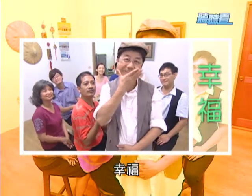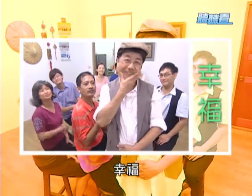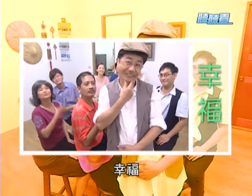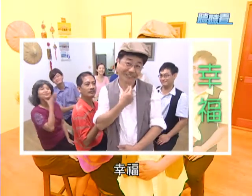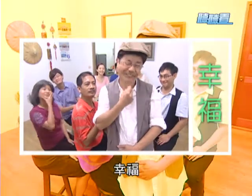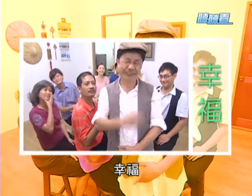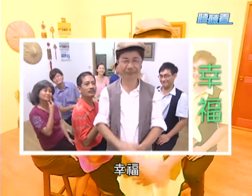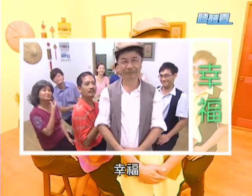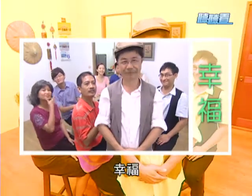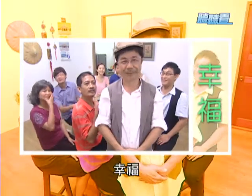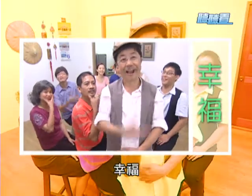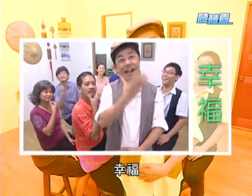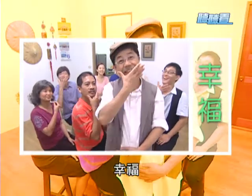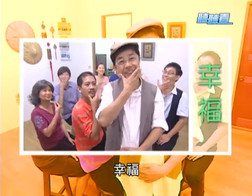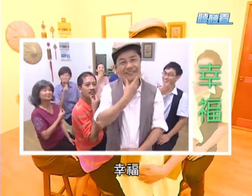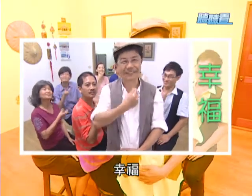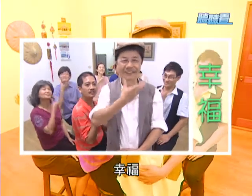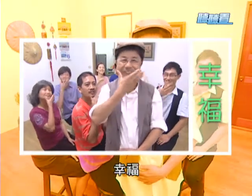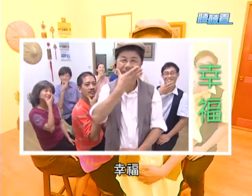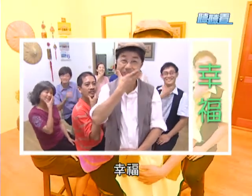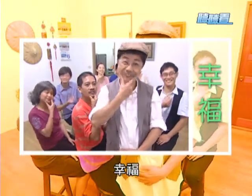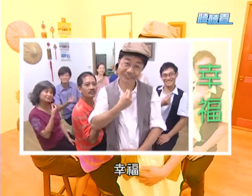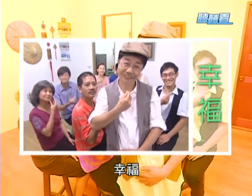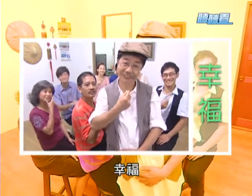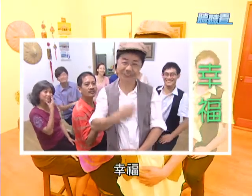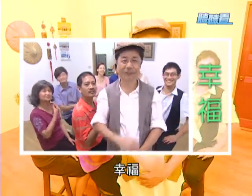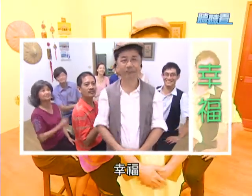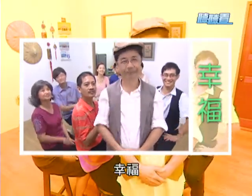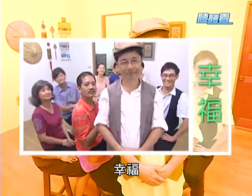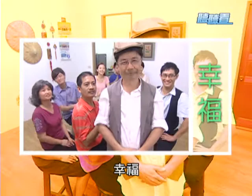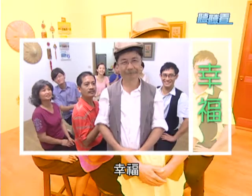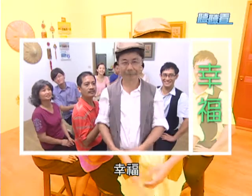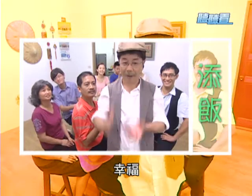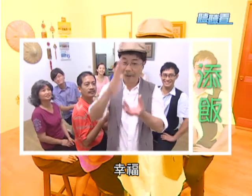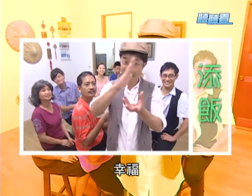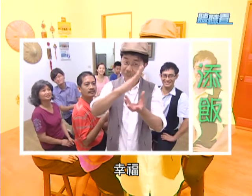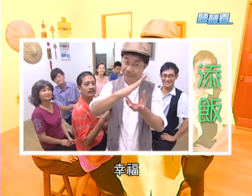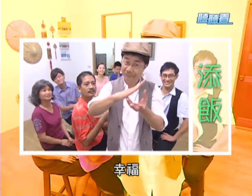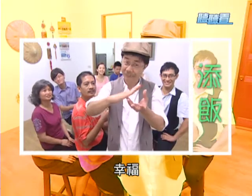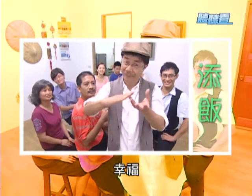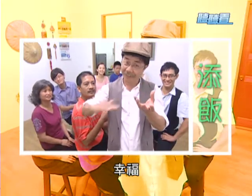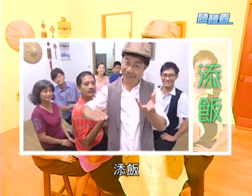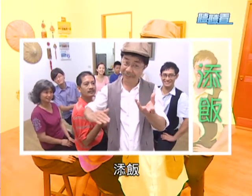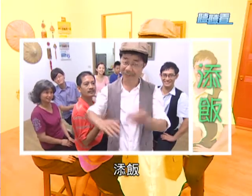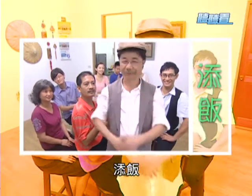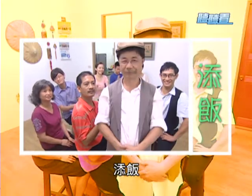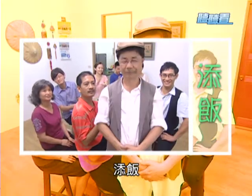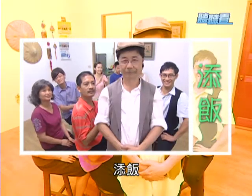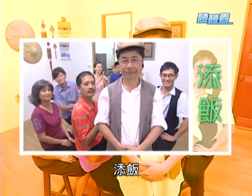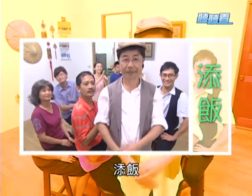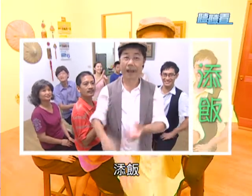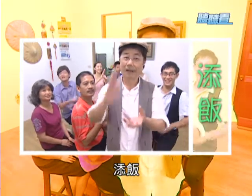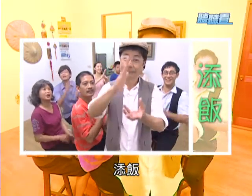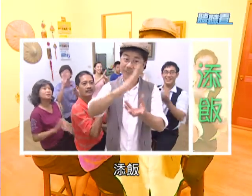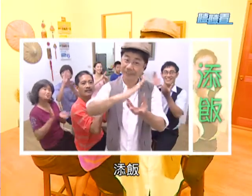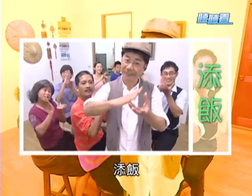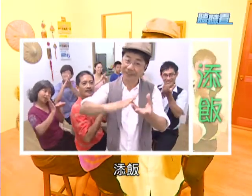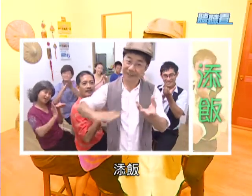福。 幸福， 幸福， 幸福。 添饭， 添